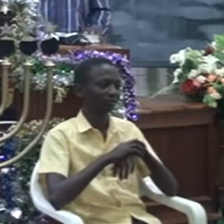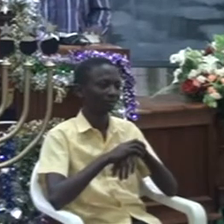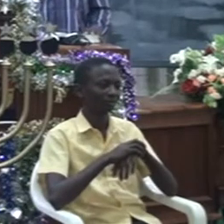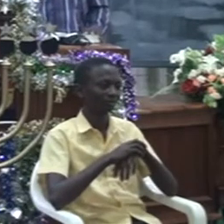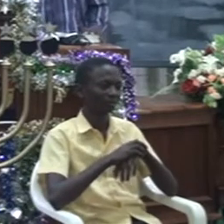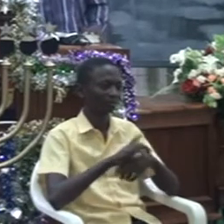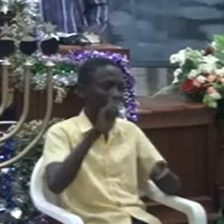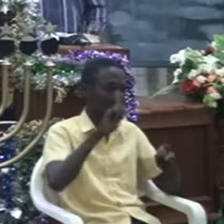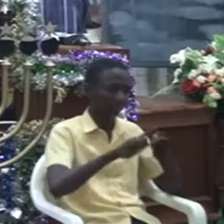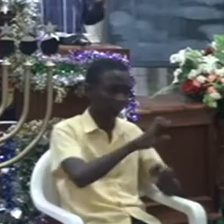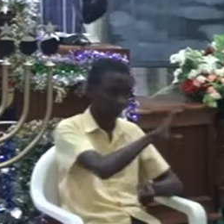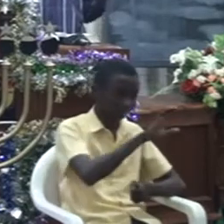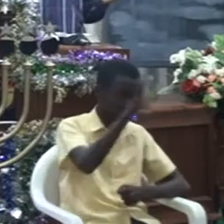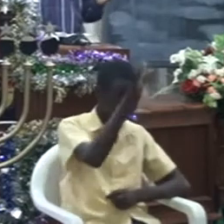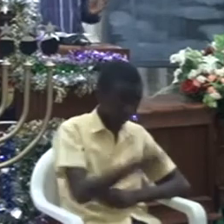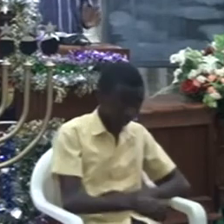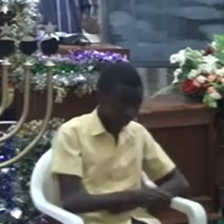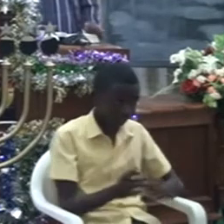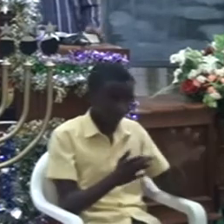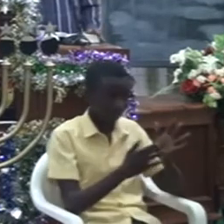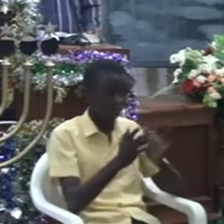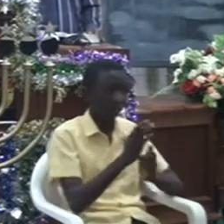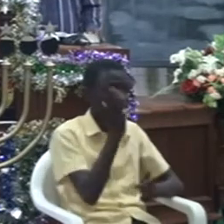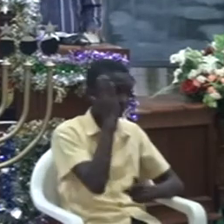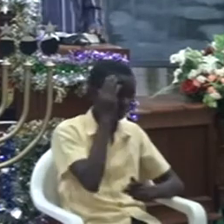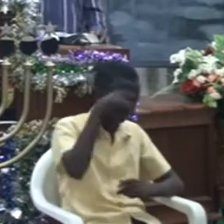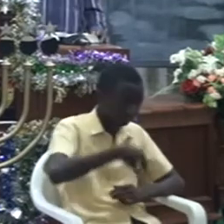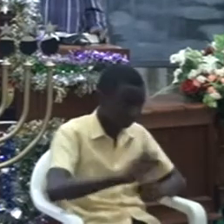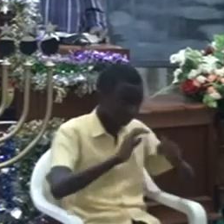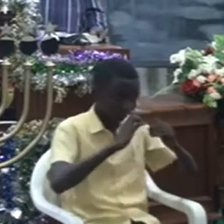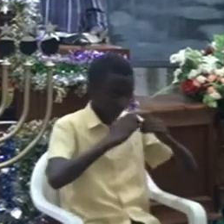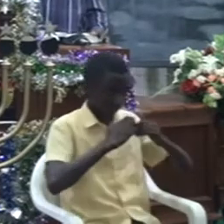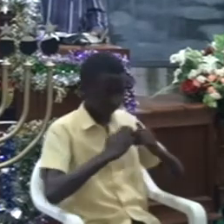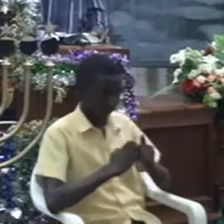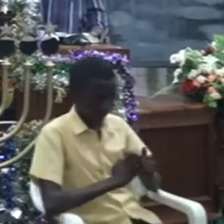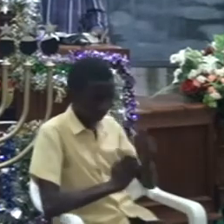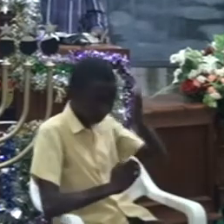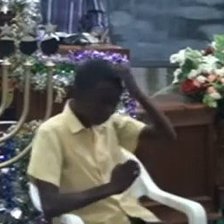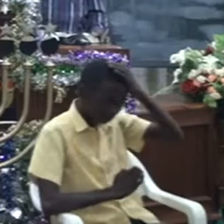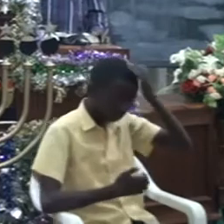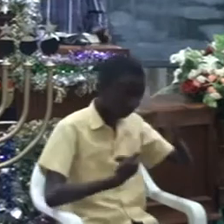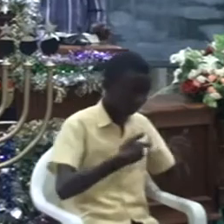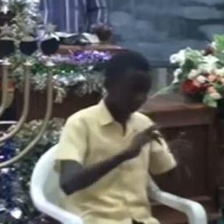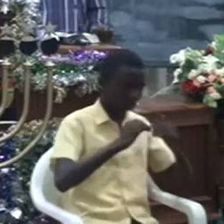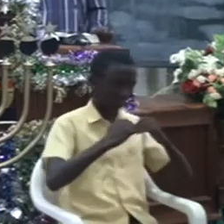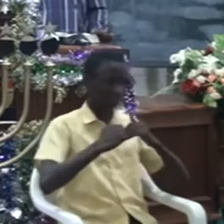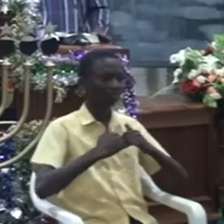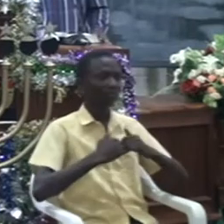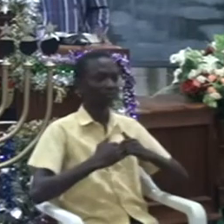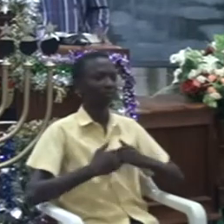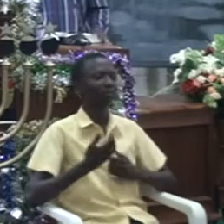A la croix. Pale kumsalaba. Jésus savait qu'il allait mourir. Yesu alikuwa anajua gisi atakufa.